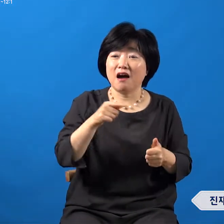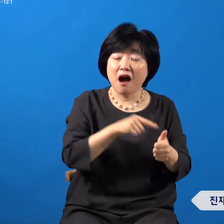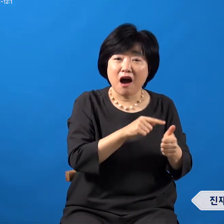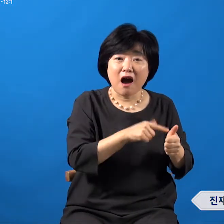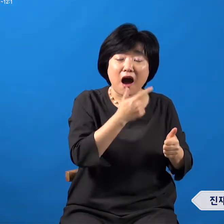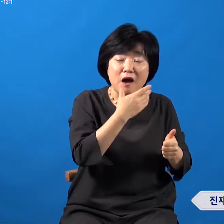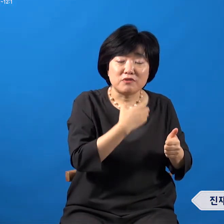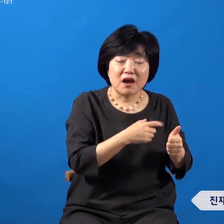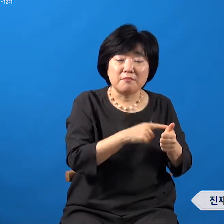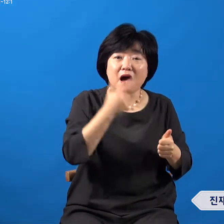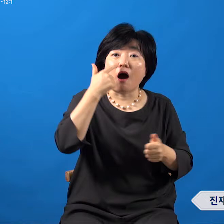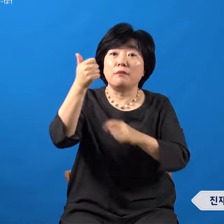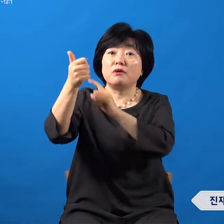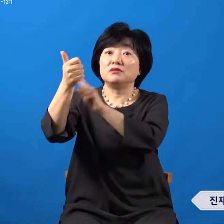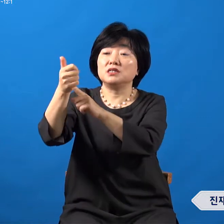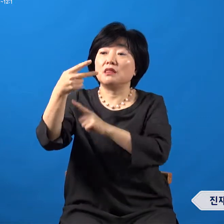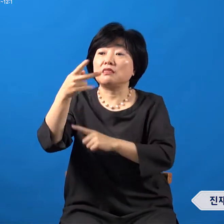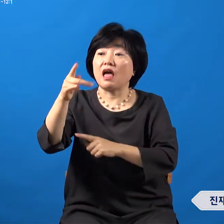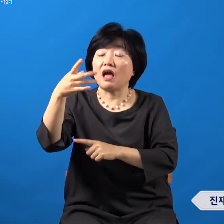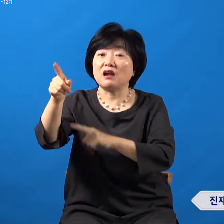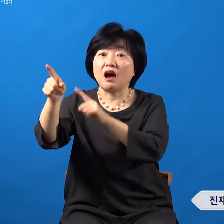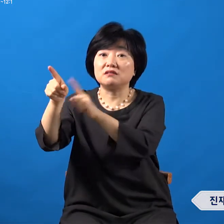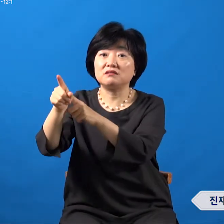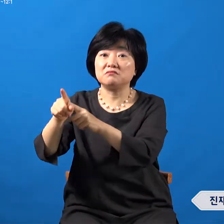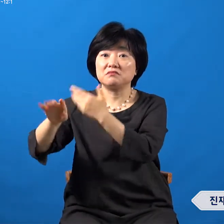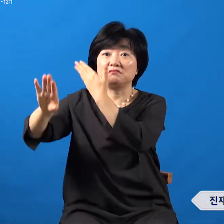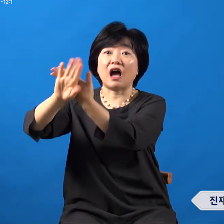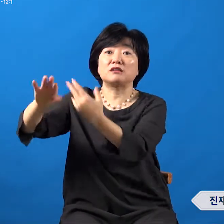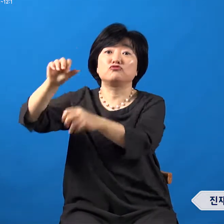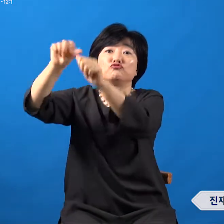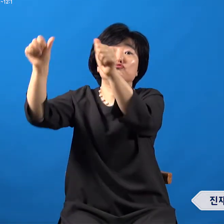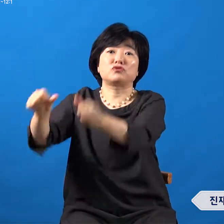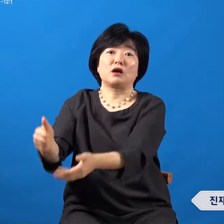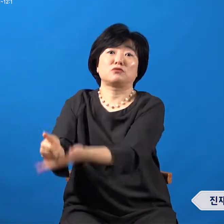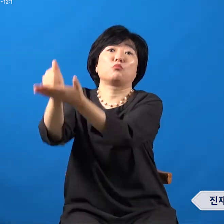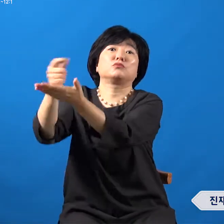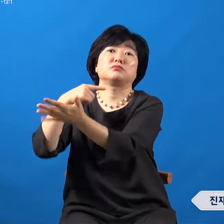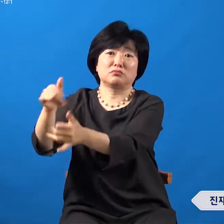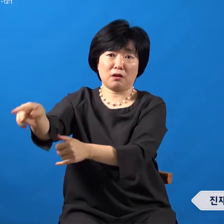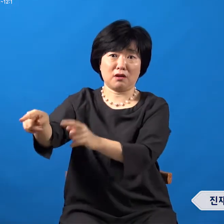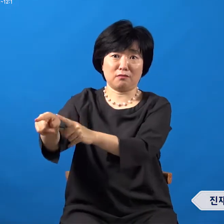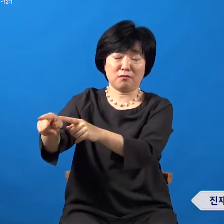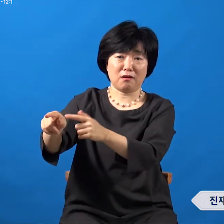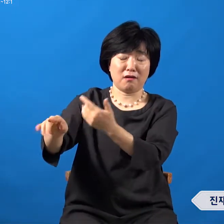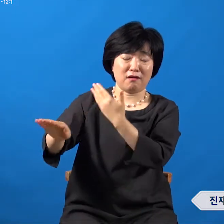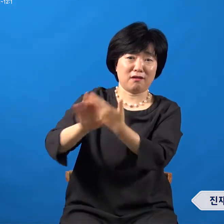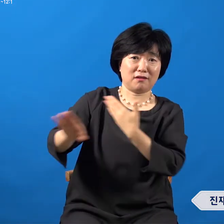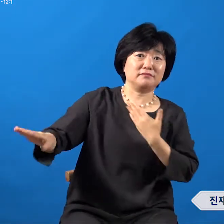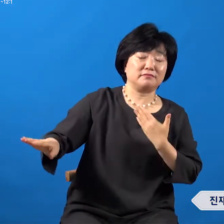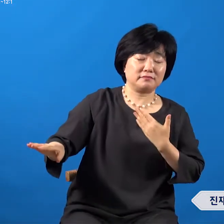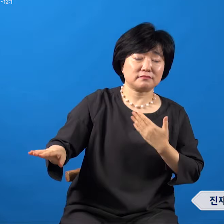데라였다라고 성경은 말씀하고 있습니다. 그런 이름으로 처음으로 등장하는